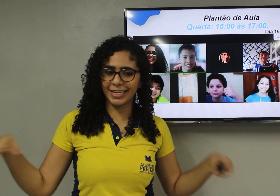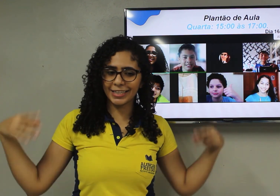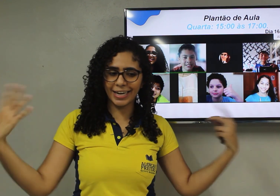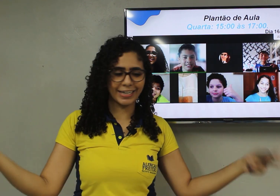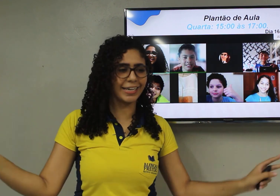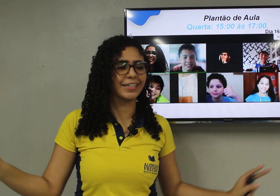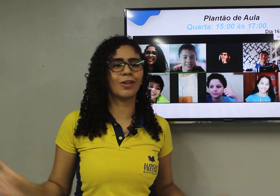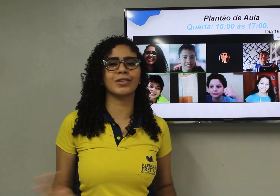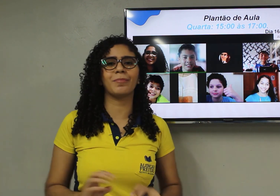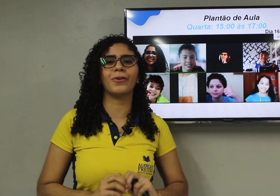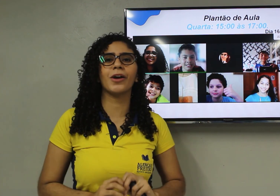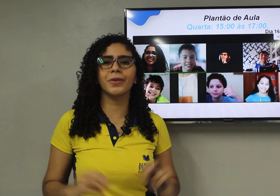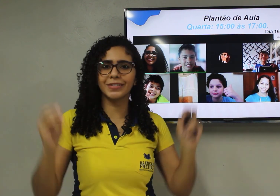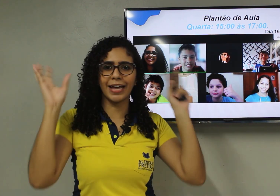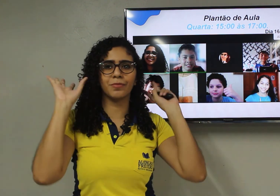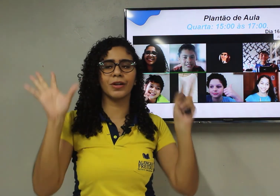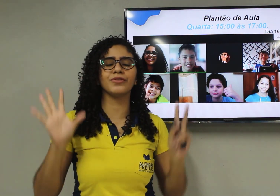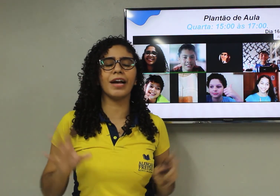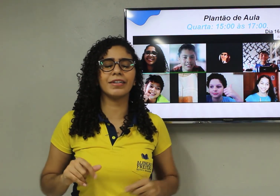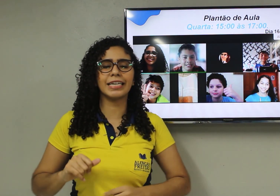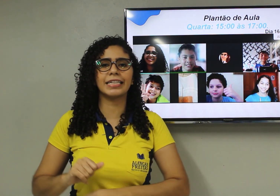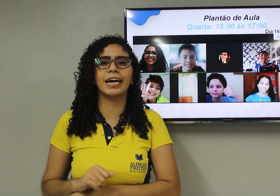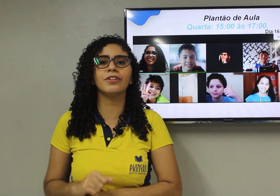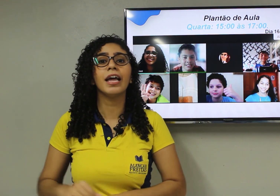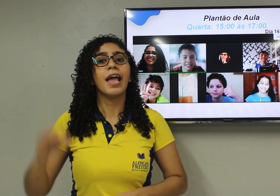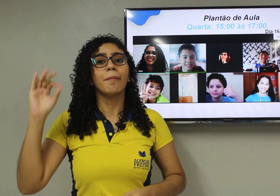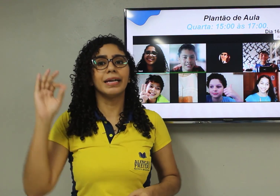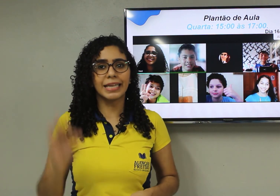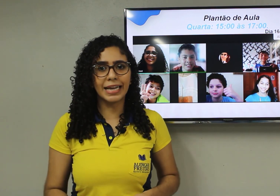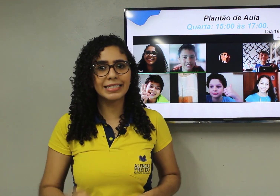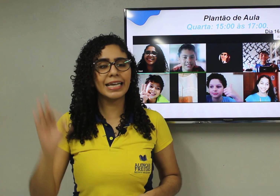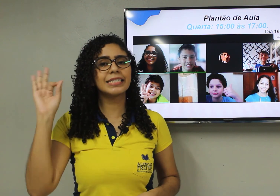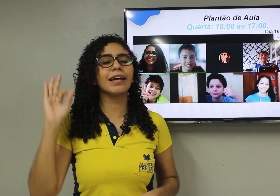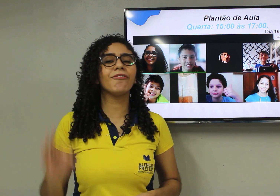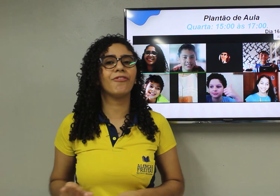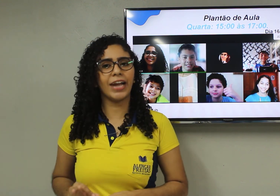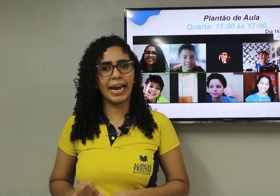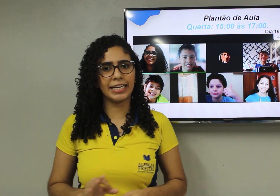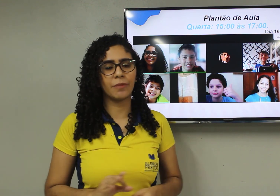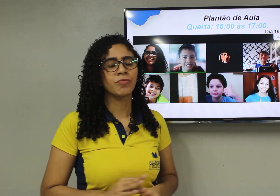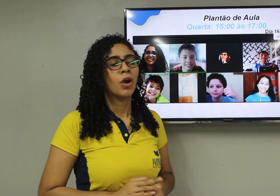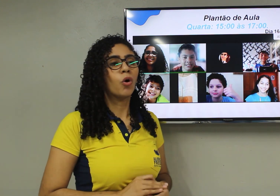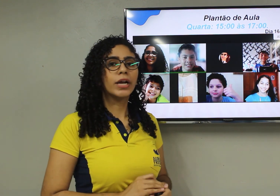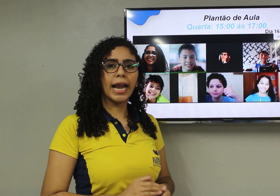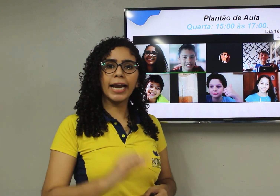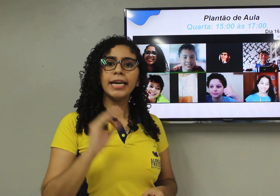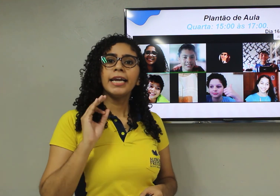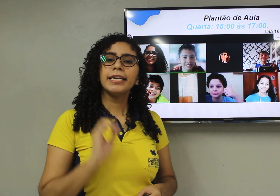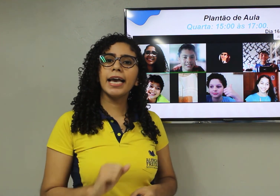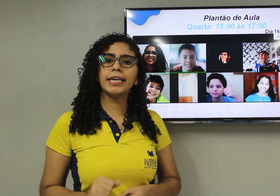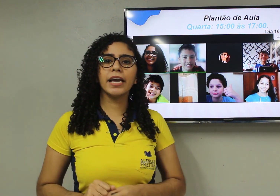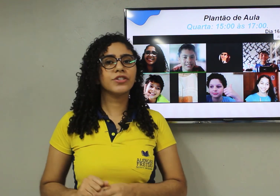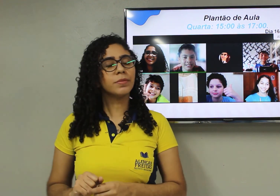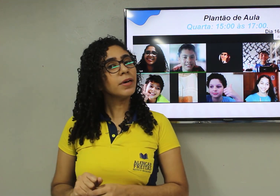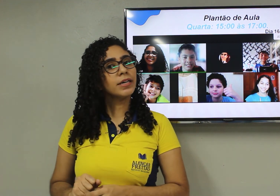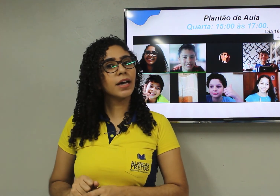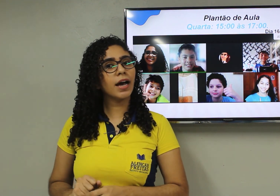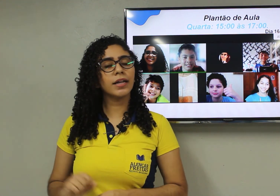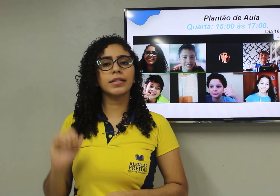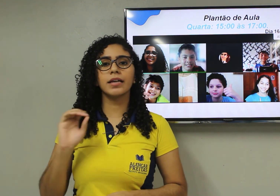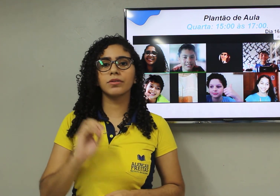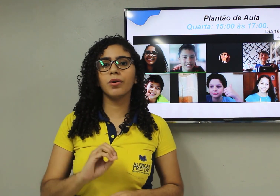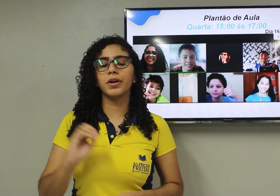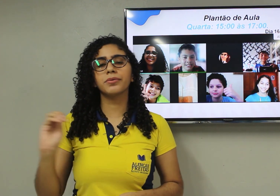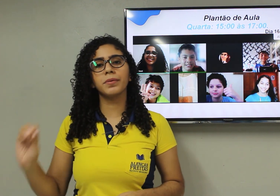que era na quinta, não sei porque o meu cérebro não estava aceitando, mas é na sexta-feira, ok? E aí é de